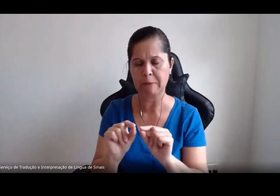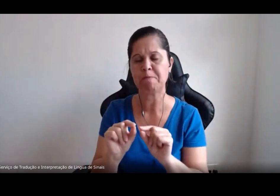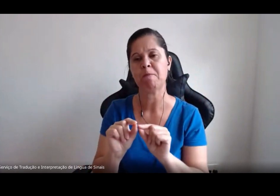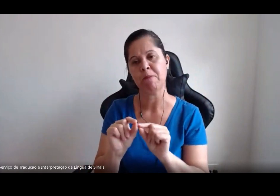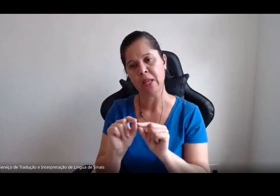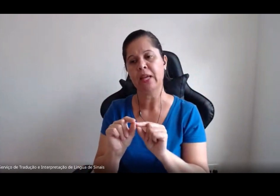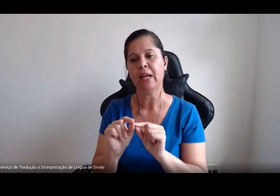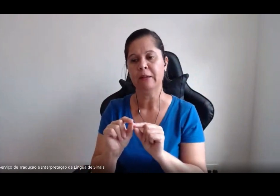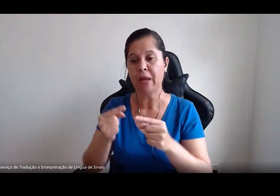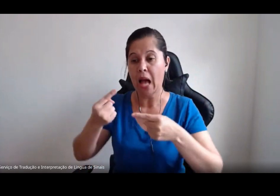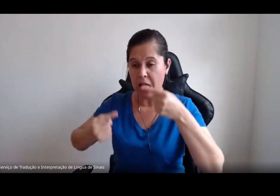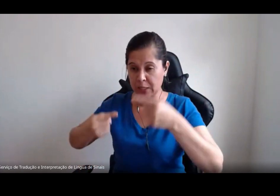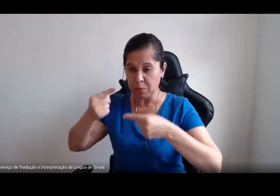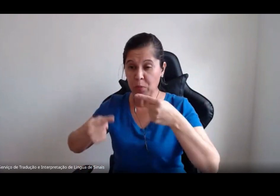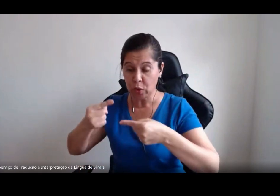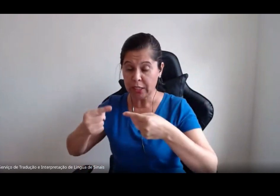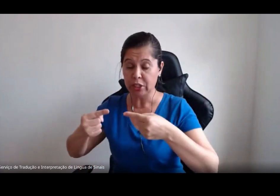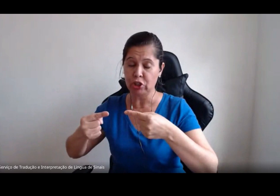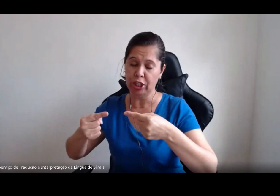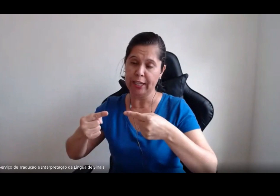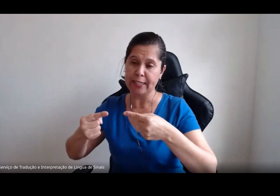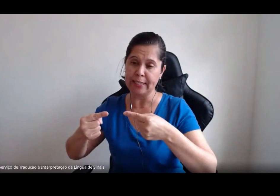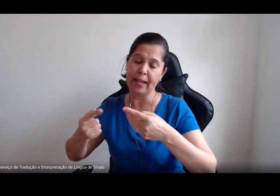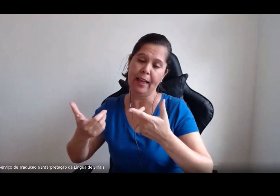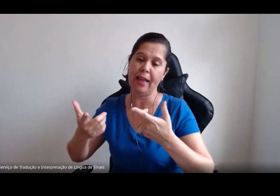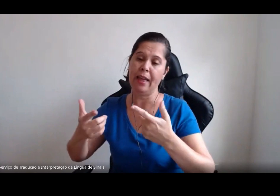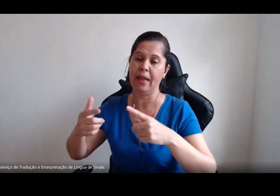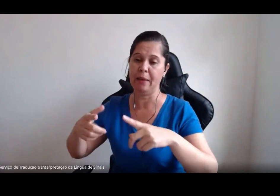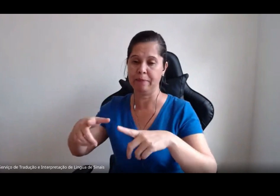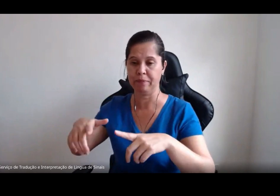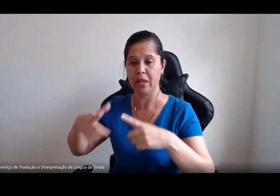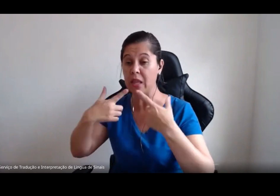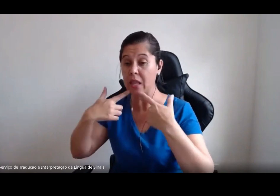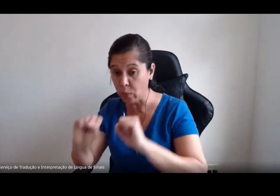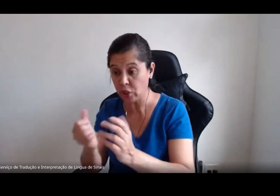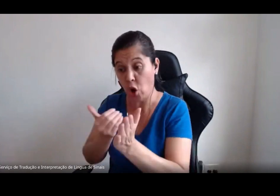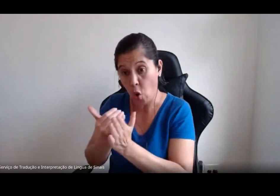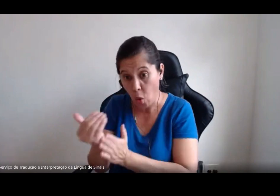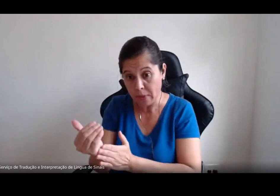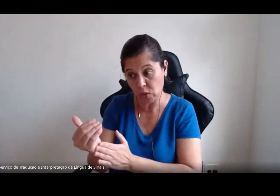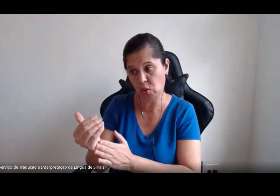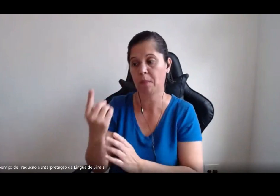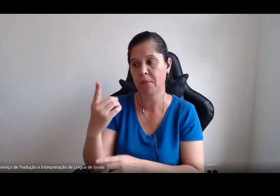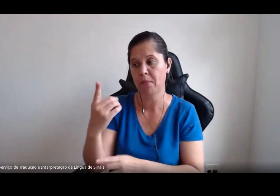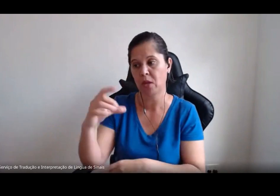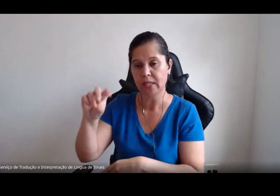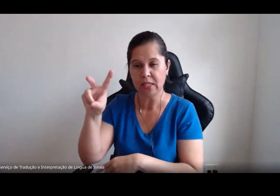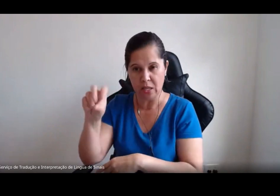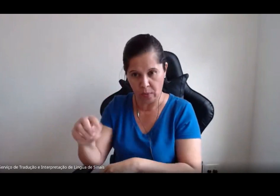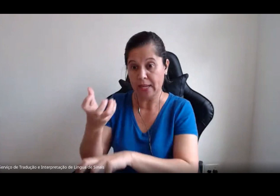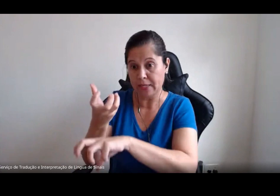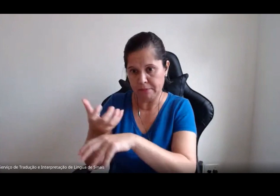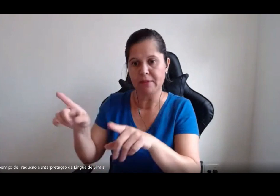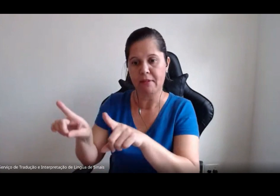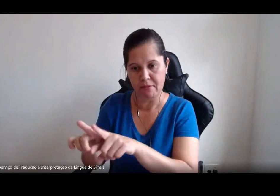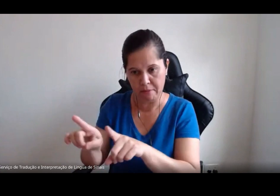seguinte: as políticas linguísticas, apesar de terem a política linguística como disciplina ter se iniciado nos anos 50 e as